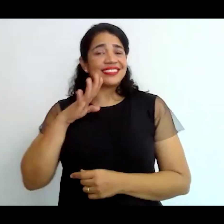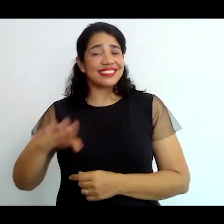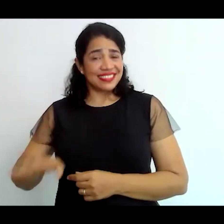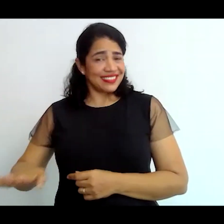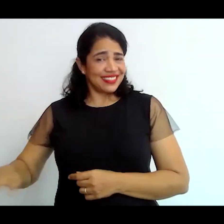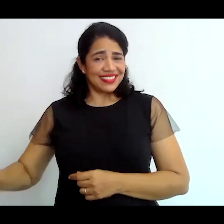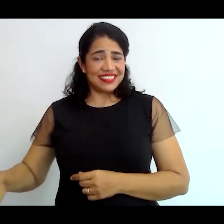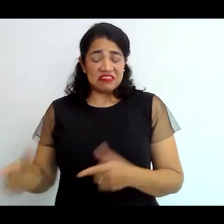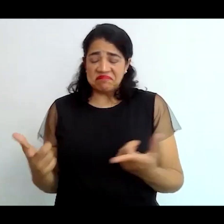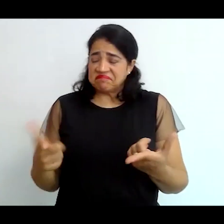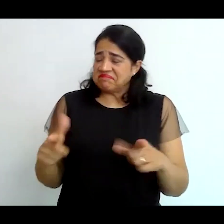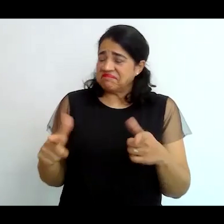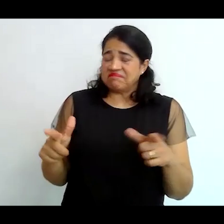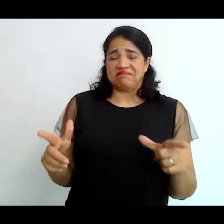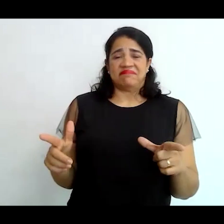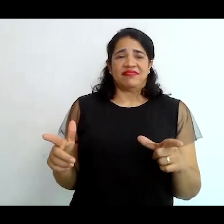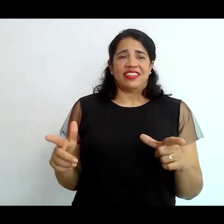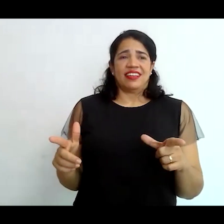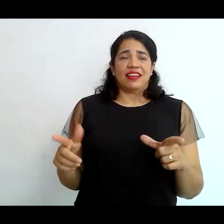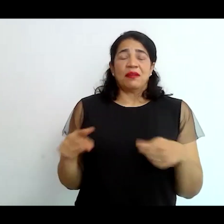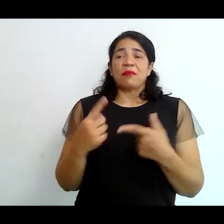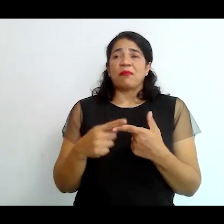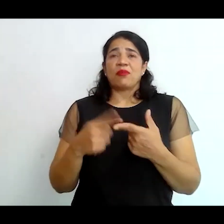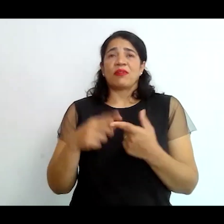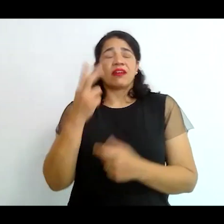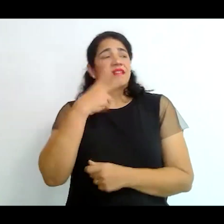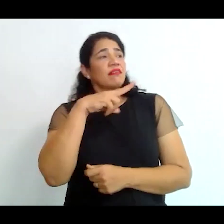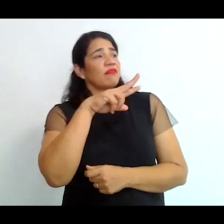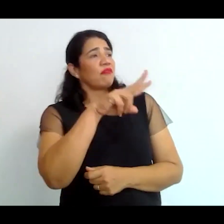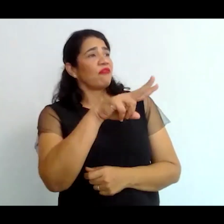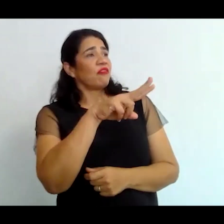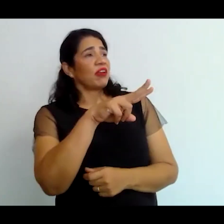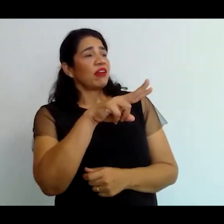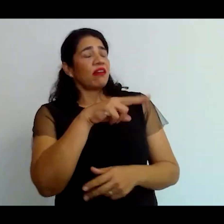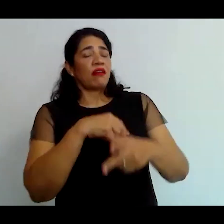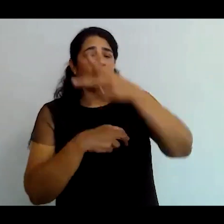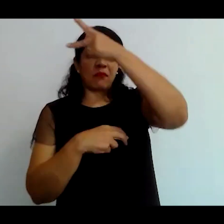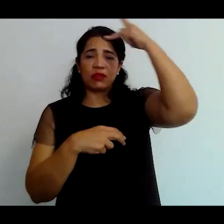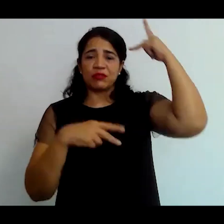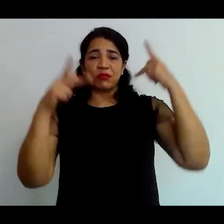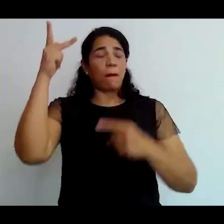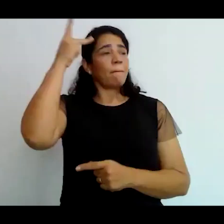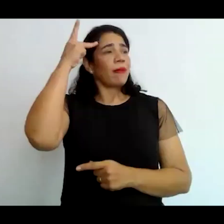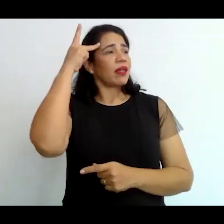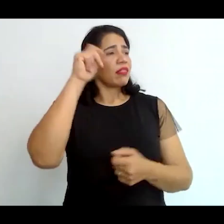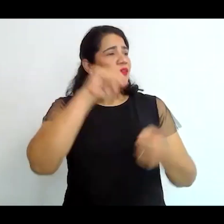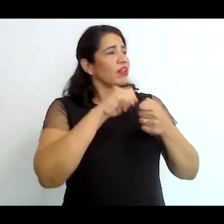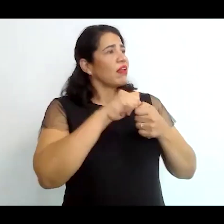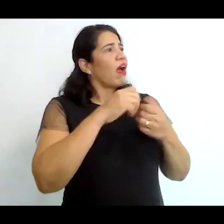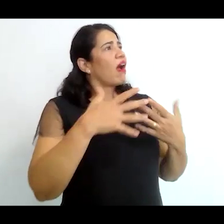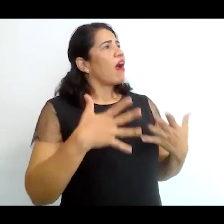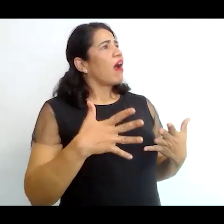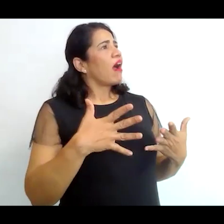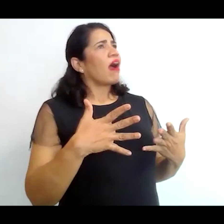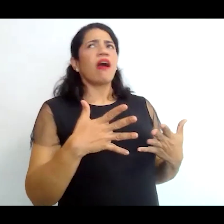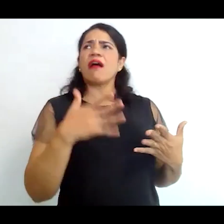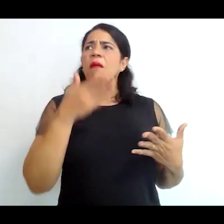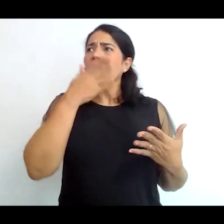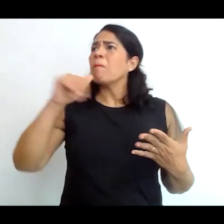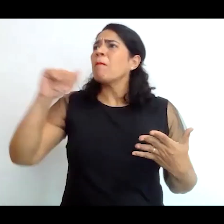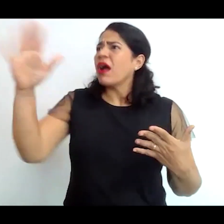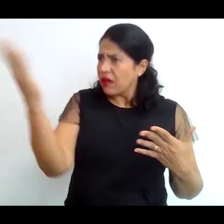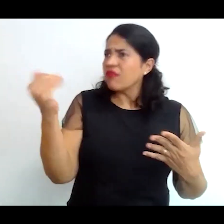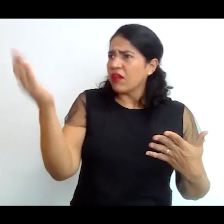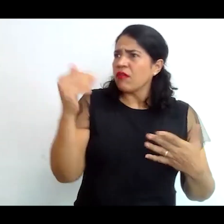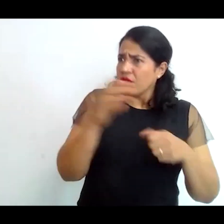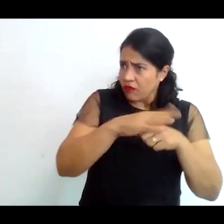Criança vê você fazer, vê os adultos fazerem, orando pelas pessoas, orando, ela, pai, vamos sair, porque a criança não tem essa dor de